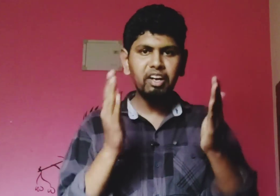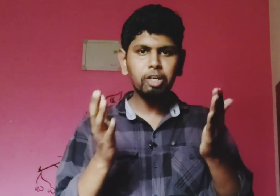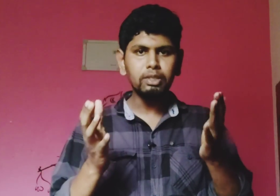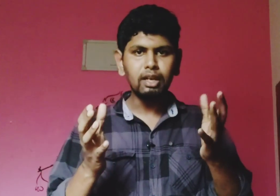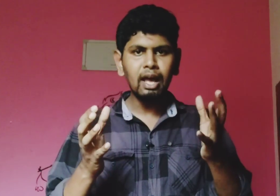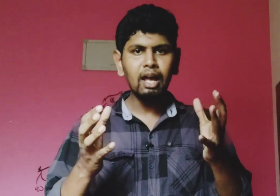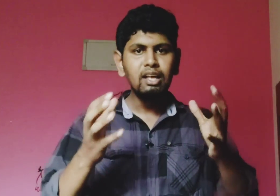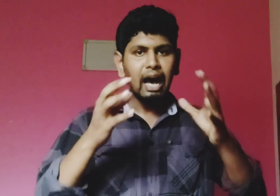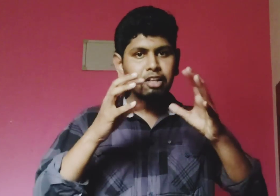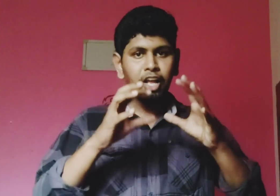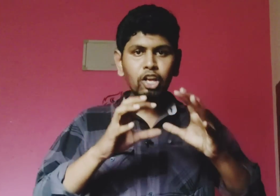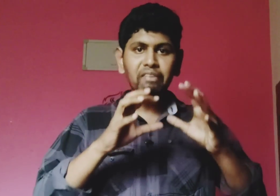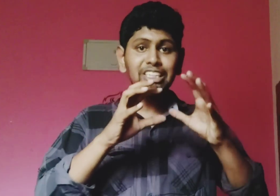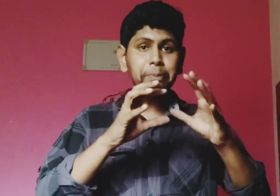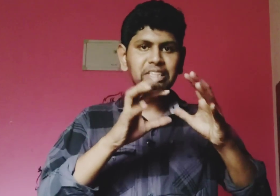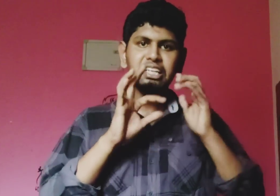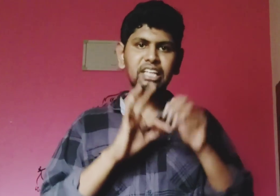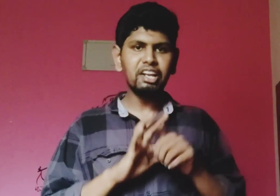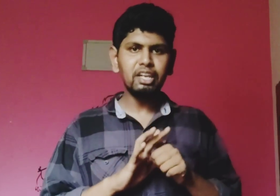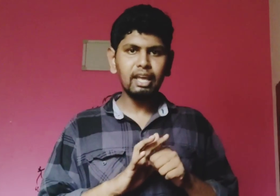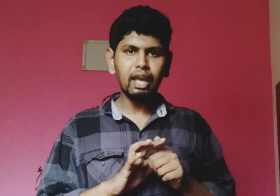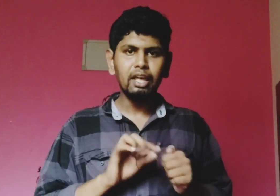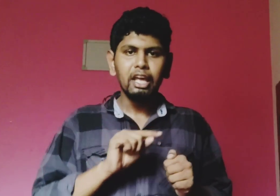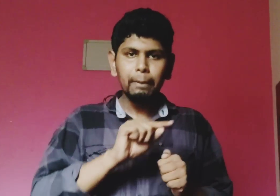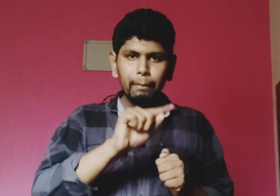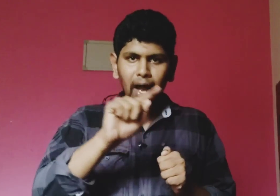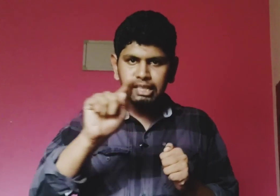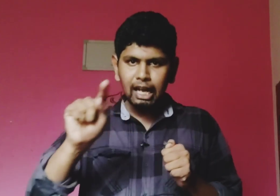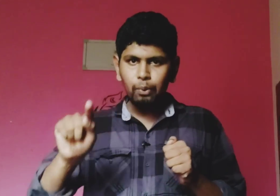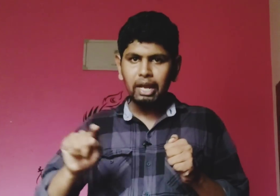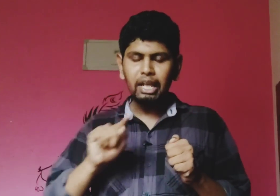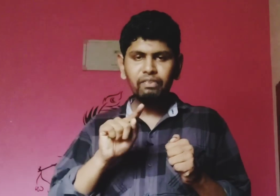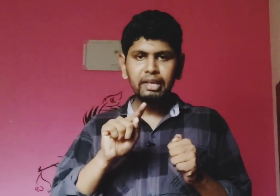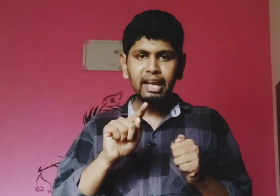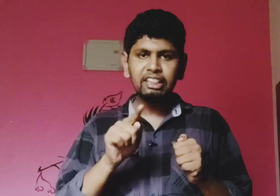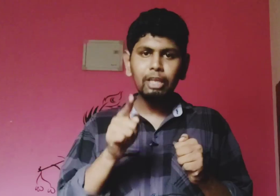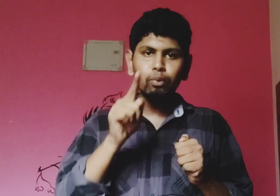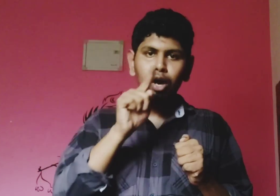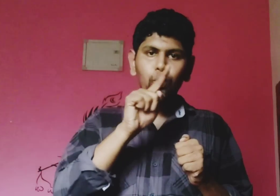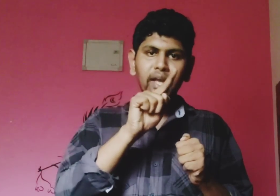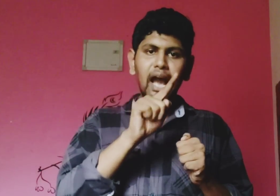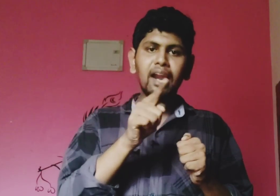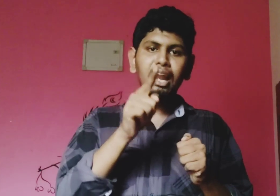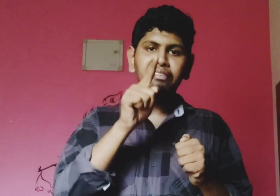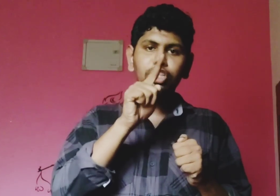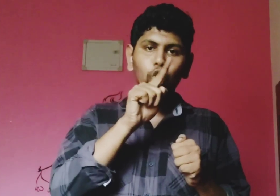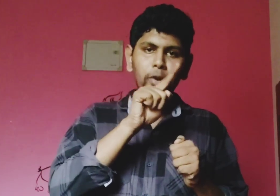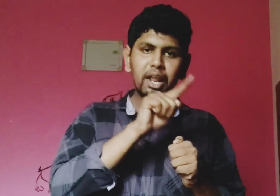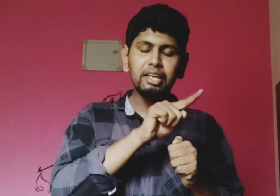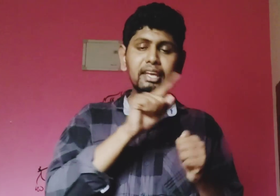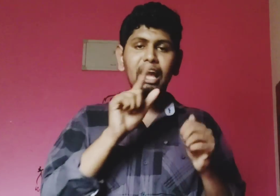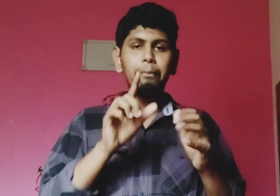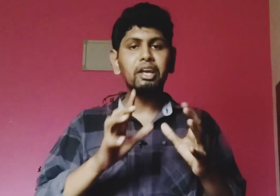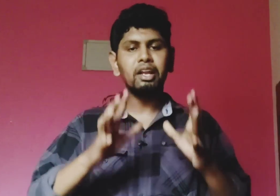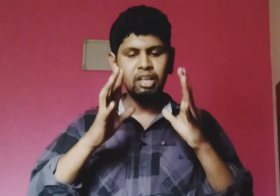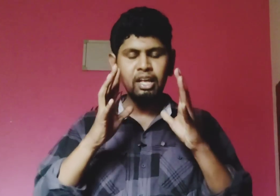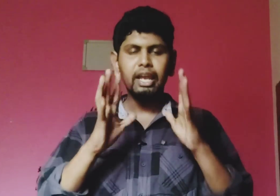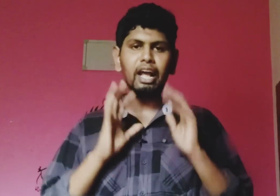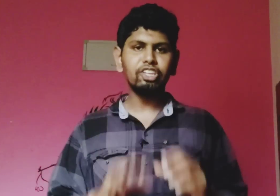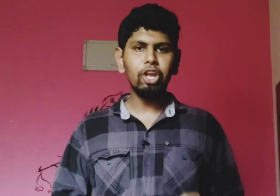இருக்கு பாத்தீங்களா, அதுலயும் நான் வந்து ஸ்பெஷலிஸ்டா இருந்திருக்கேன். இப்ப பாஜகவுடைய நிர்வாகிகள் திமுக கூட யாரெல்லாம் வந்து தொடர்பில் இருக்கீங்க அப்படிங்கிறது எனக்கு